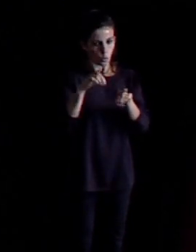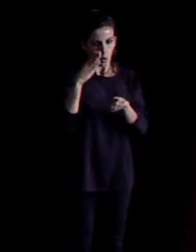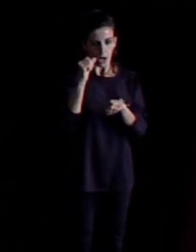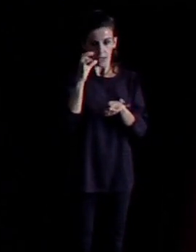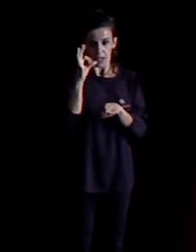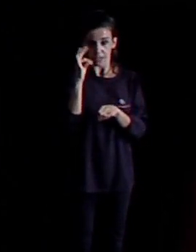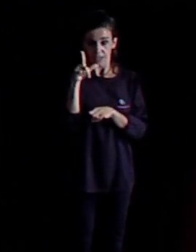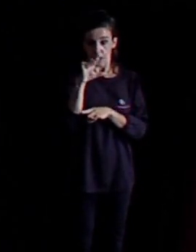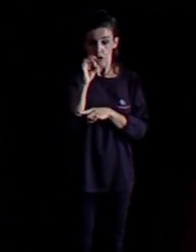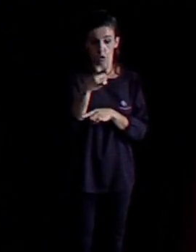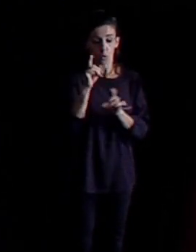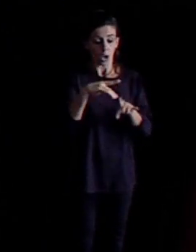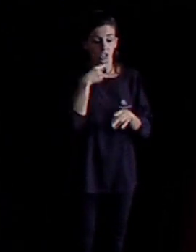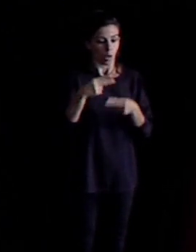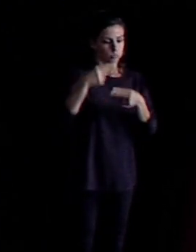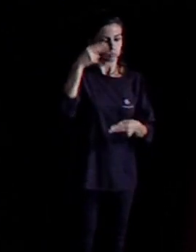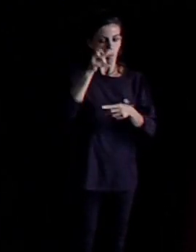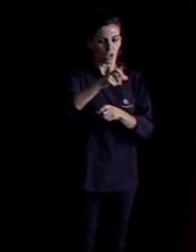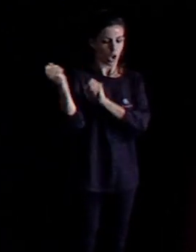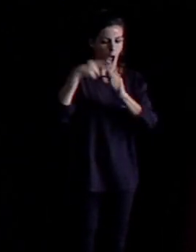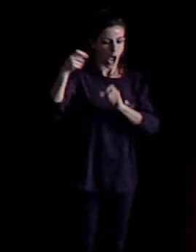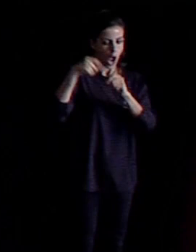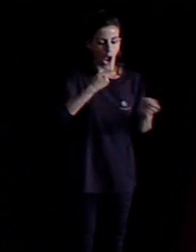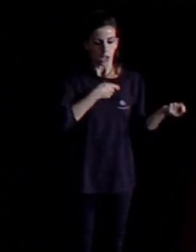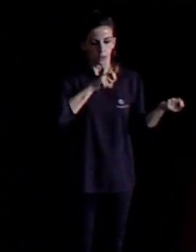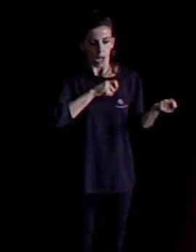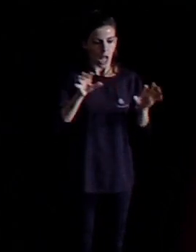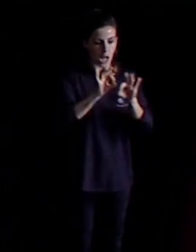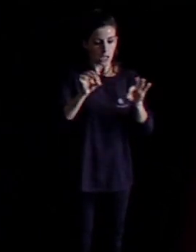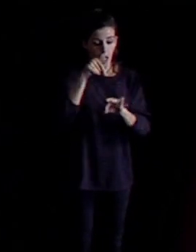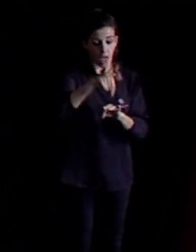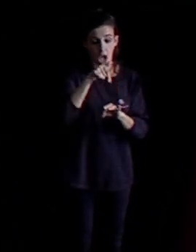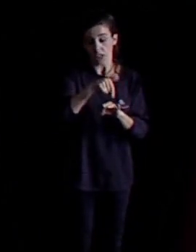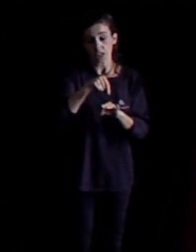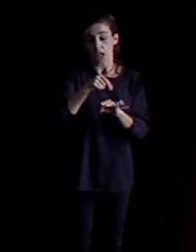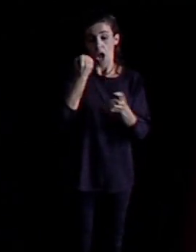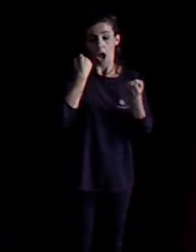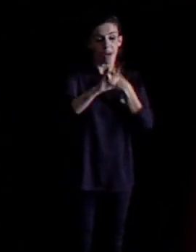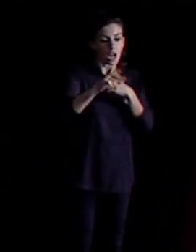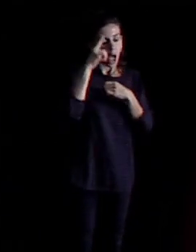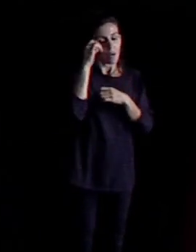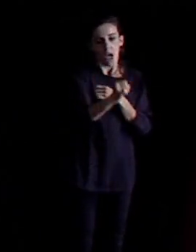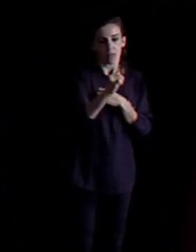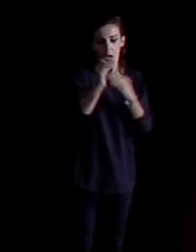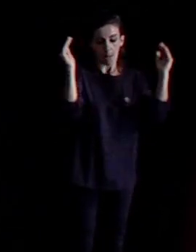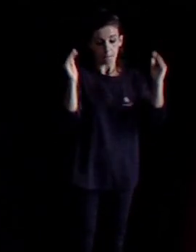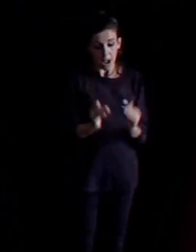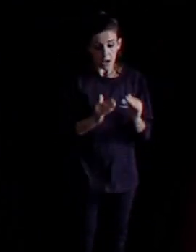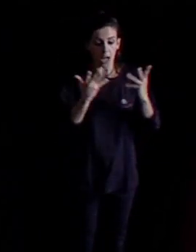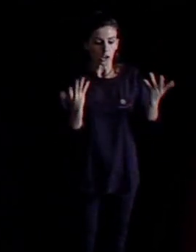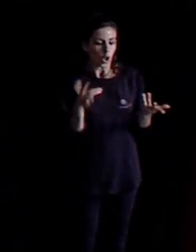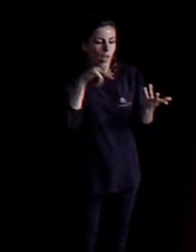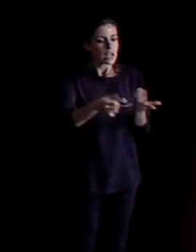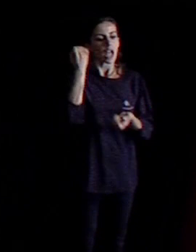y no entra nadie en España, ningún inmigrante, evidentemente esa amenaza para ellos disminuye y al disminuir pues esa